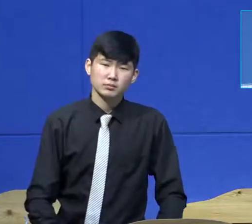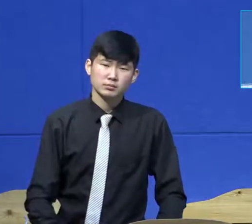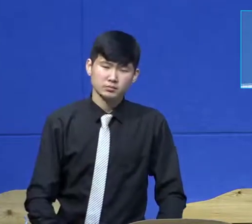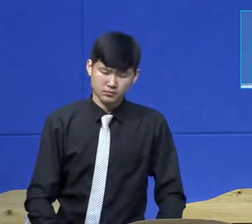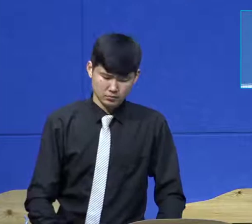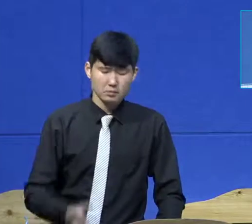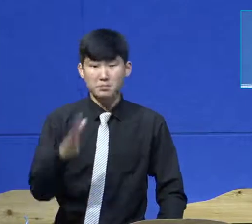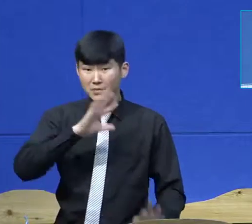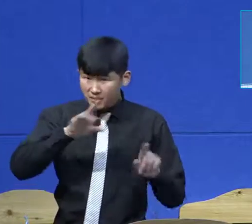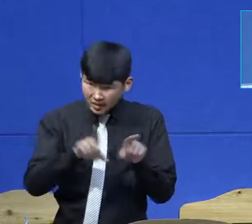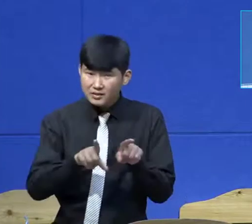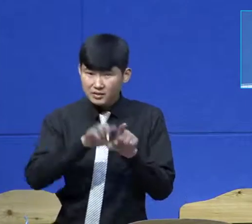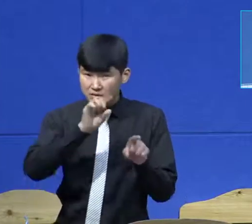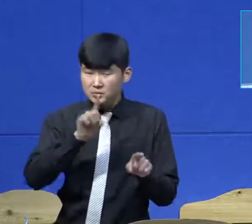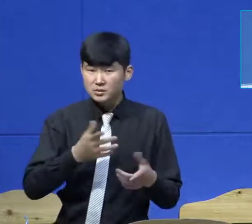Бид нар ч гэсэн адилхан биз дээ.